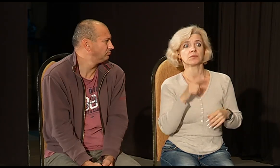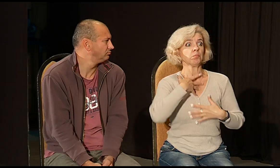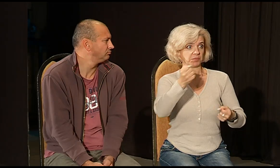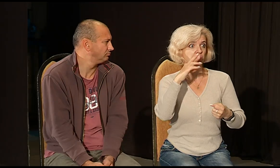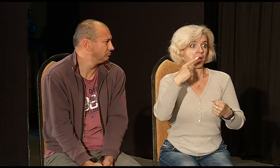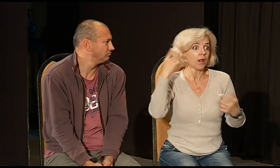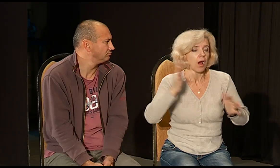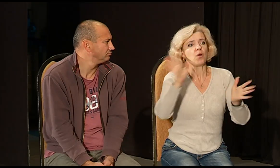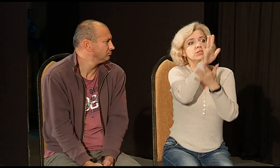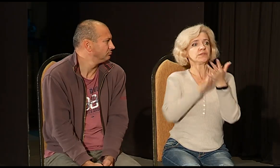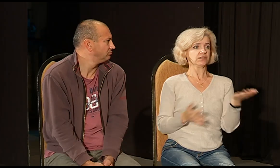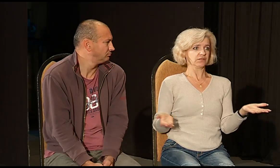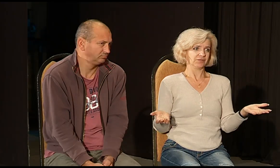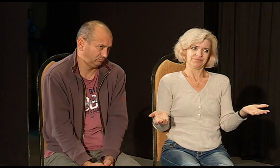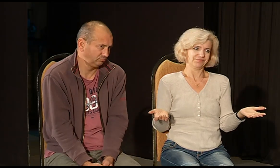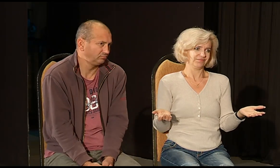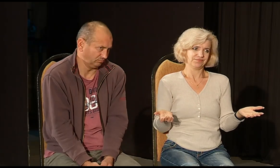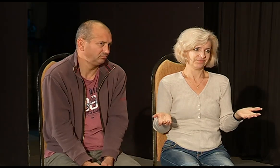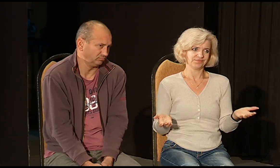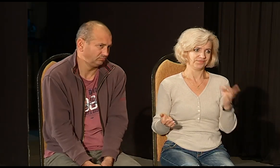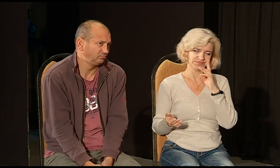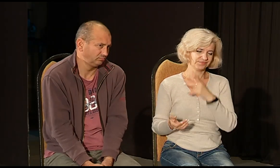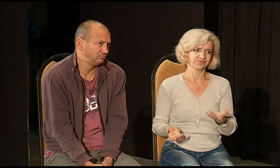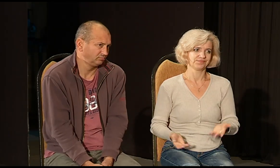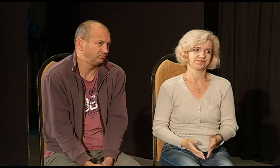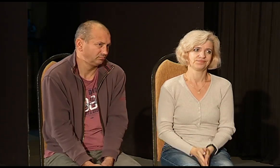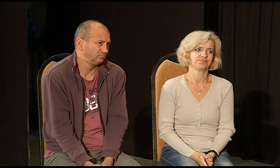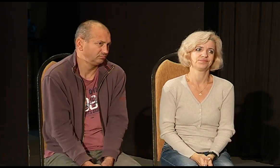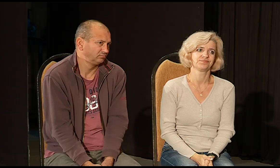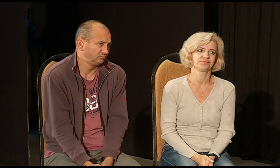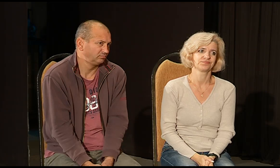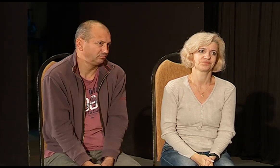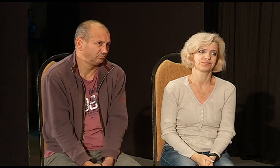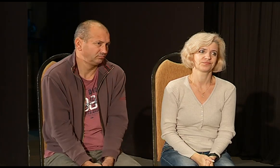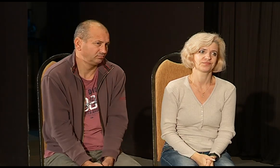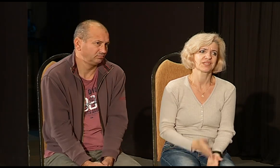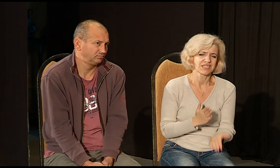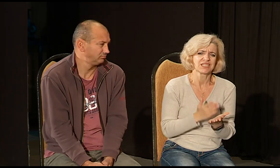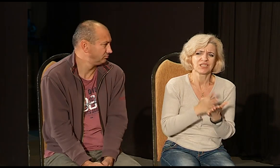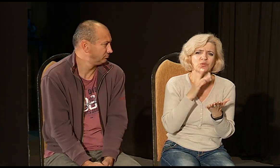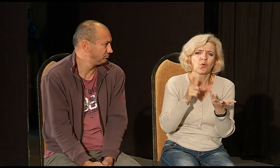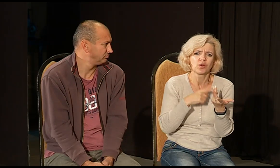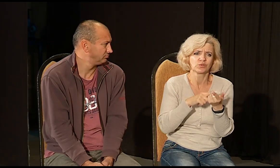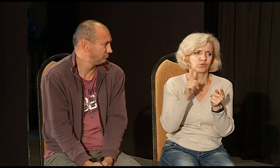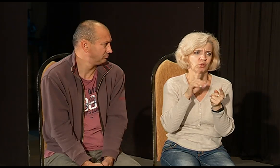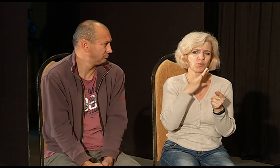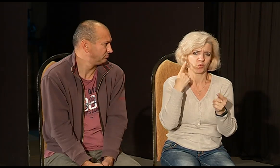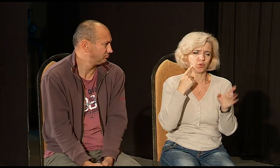să ne angajăm în câmpul muncii foarte ușor și, sau, de exemplu, comunicăm cu angajator, dar când venim